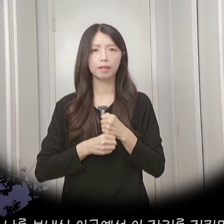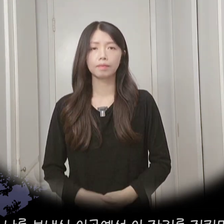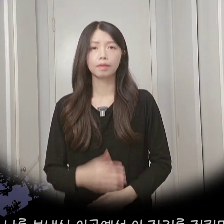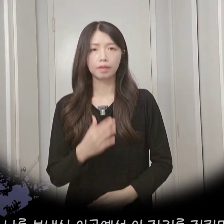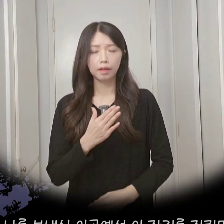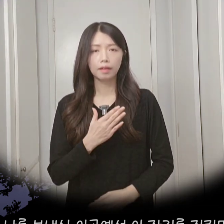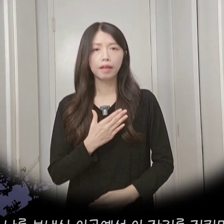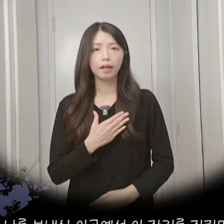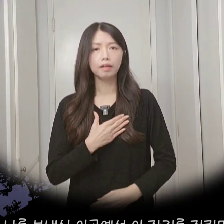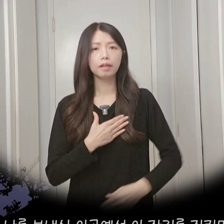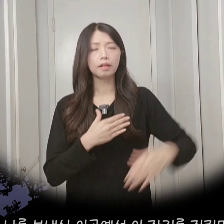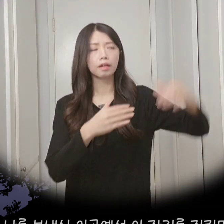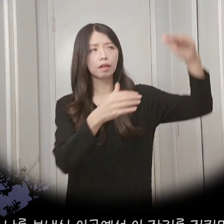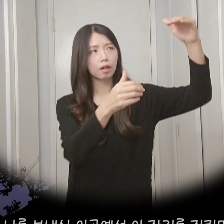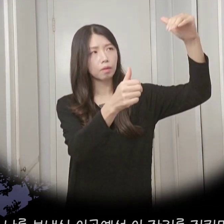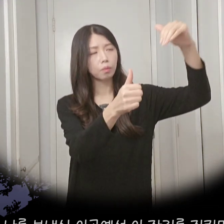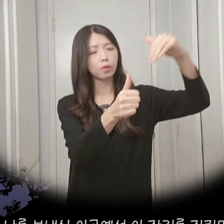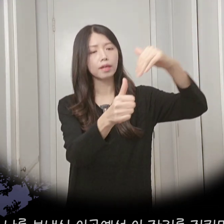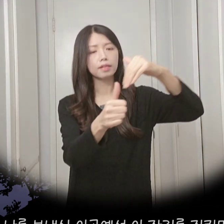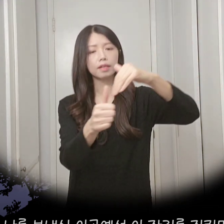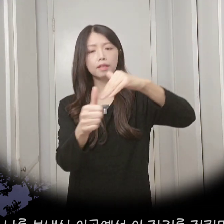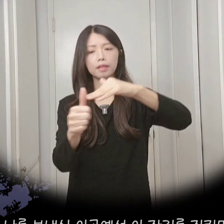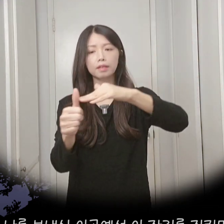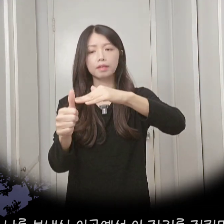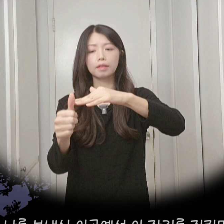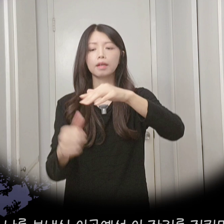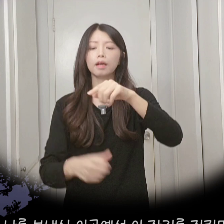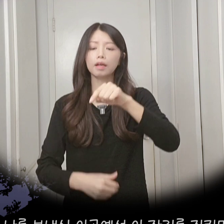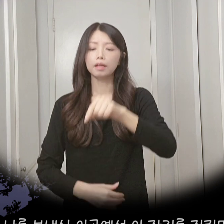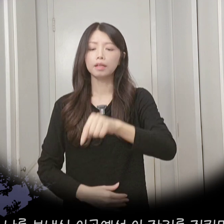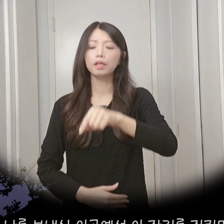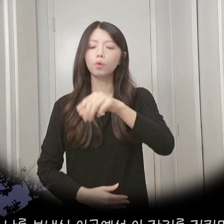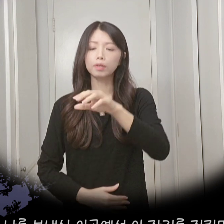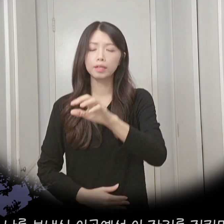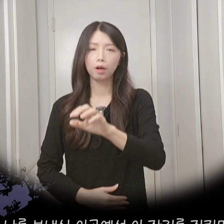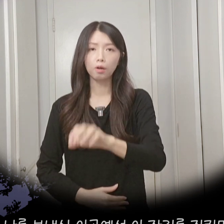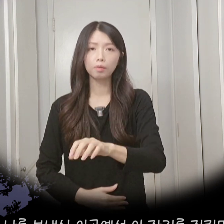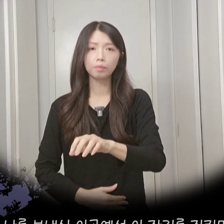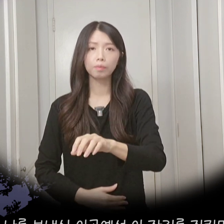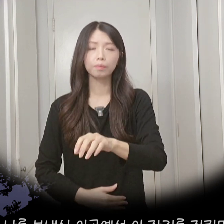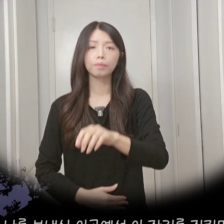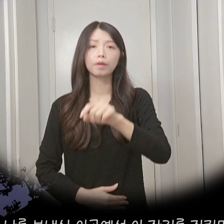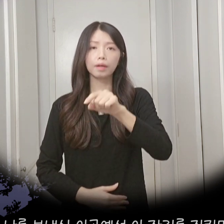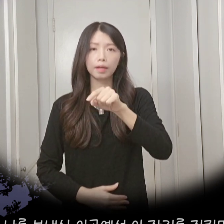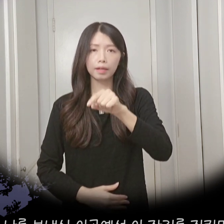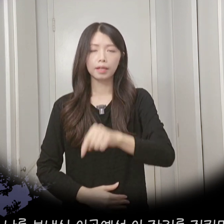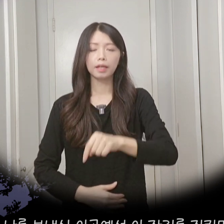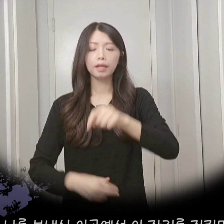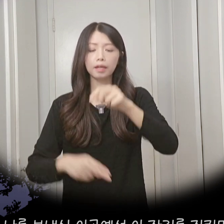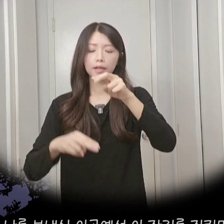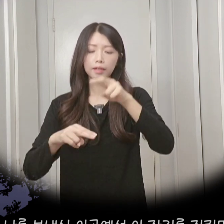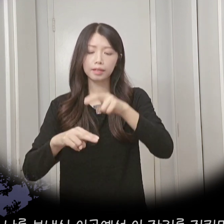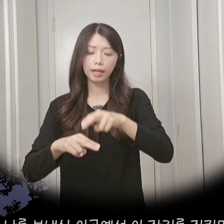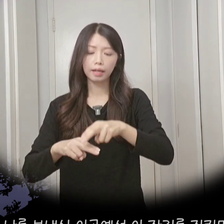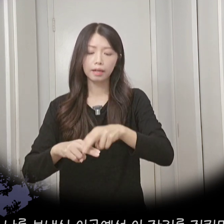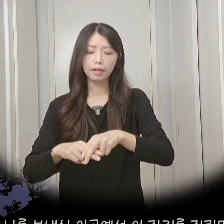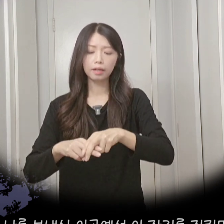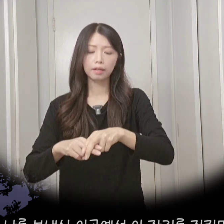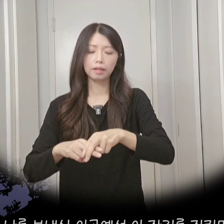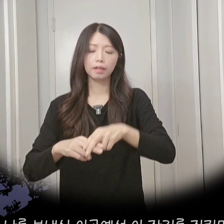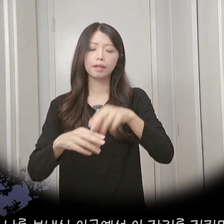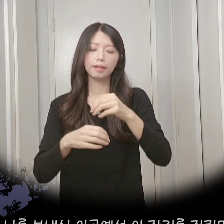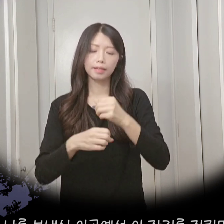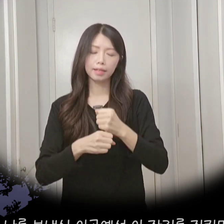됩니다. 나를 보내신 이곳에서 이